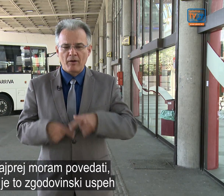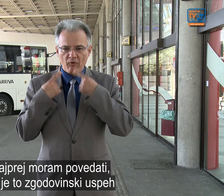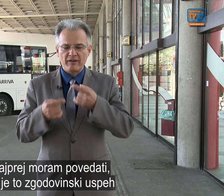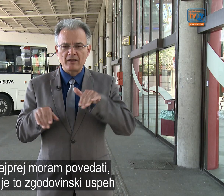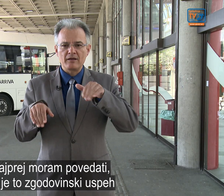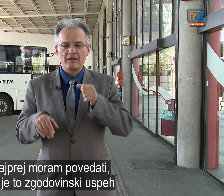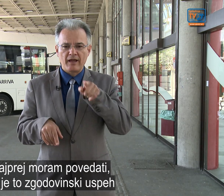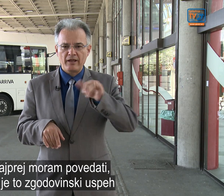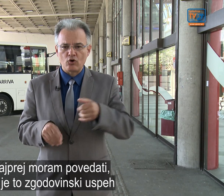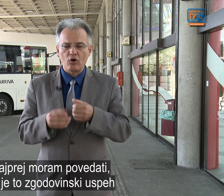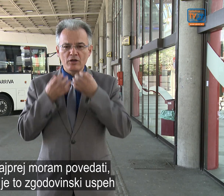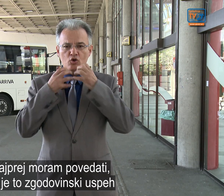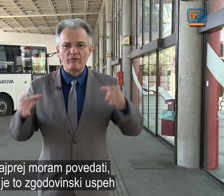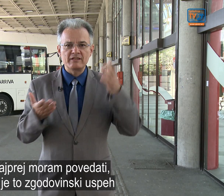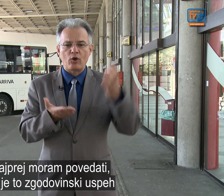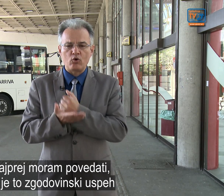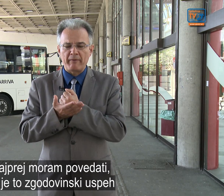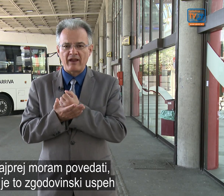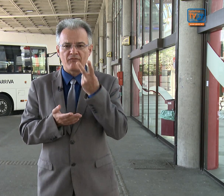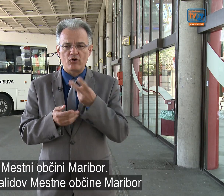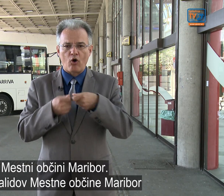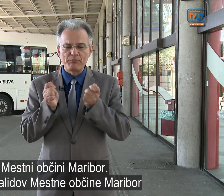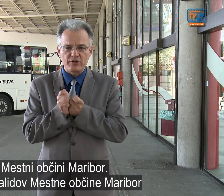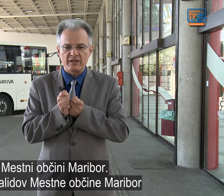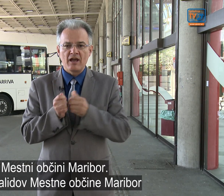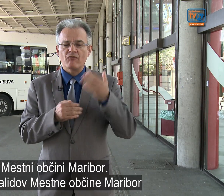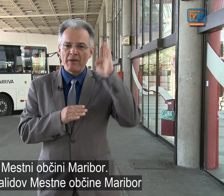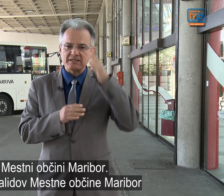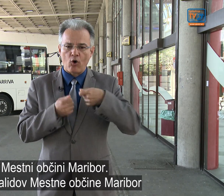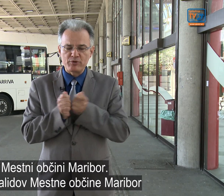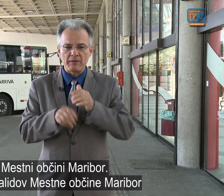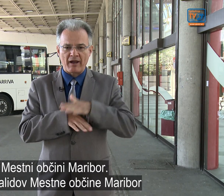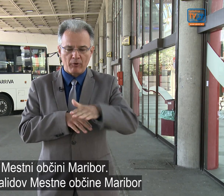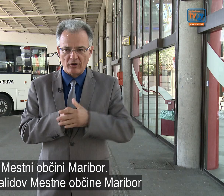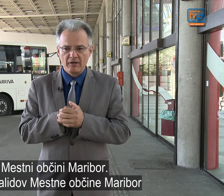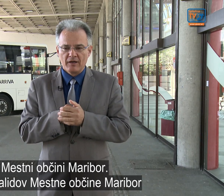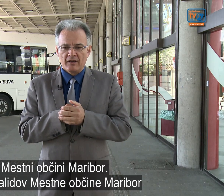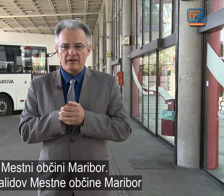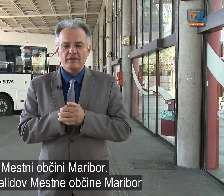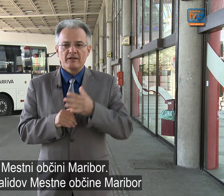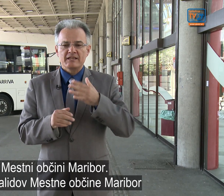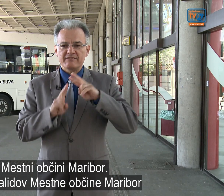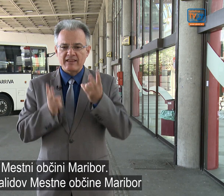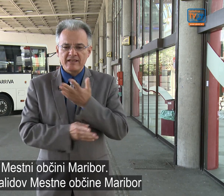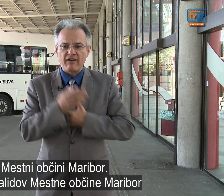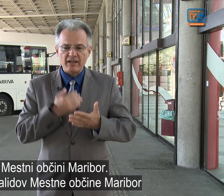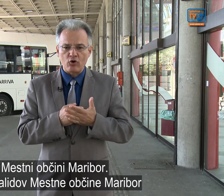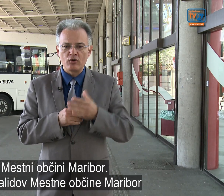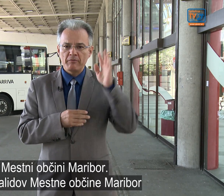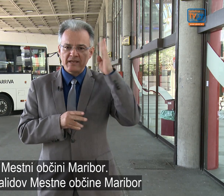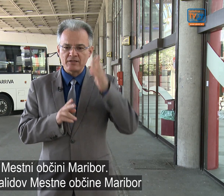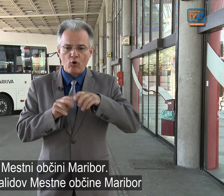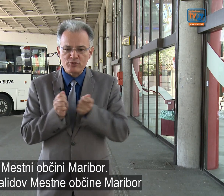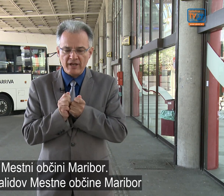Najprej moram povedati, da je to zgodovinski uspeh v Mestni občini Maribor. Svet